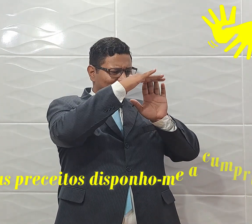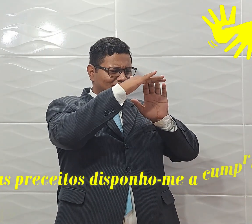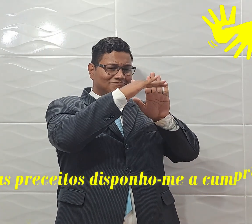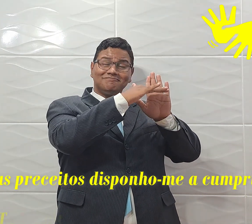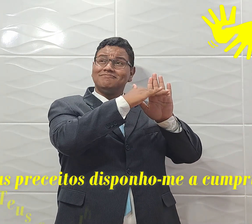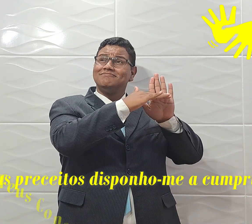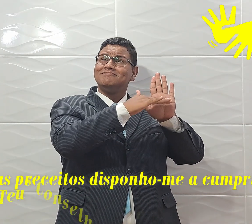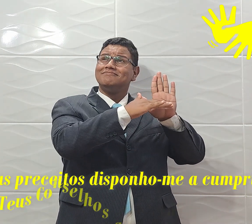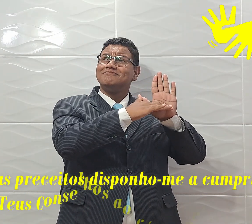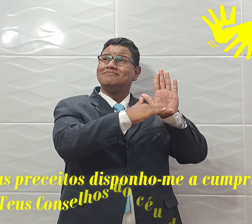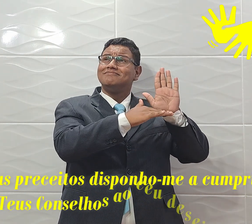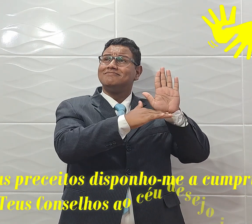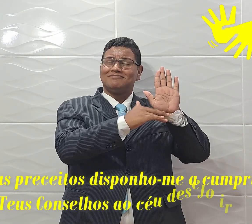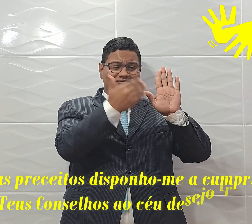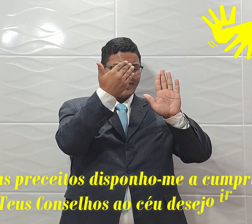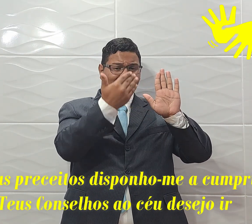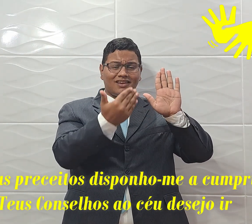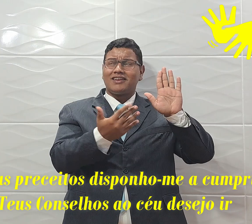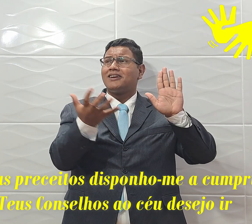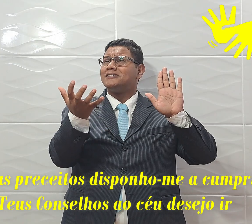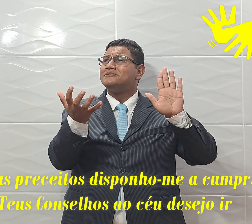Senhor, os teus preceitos